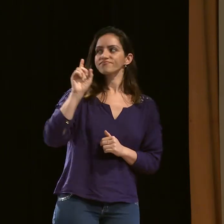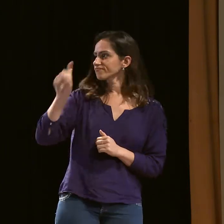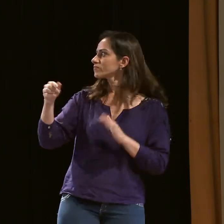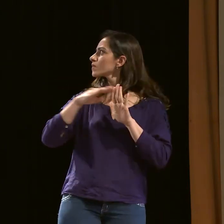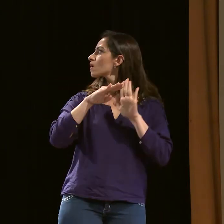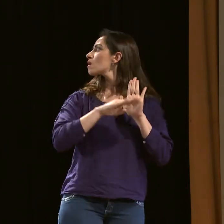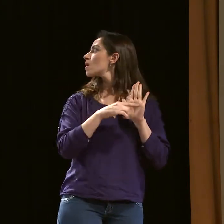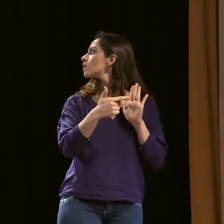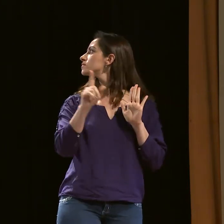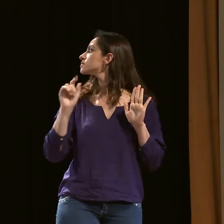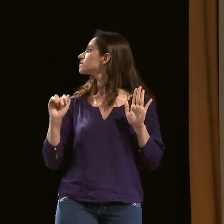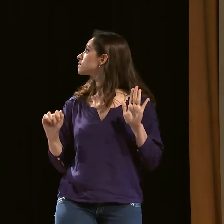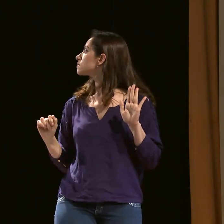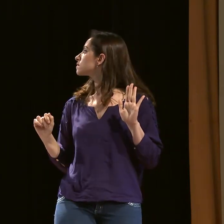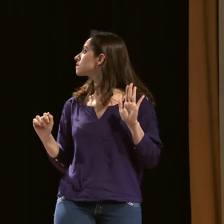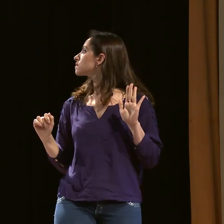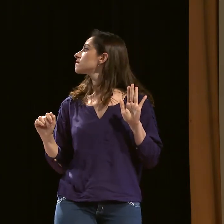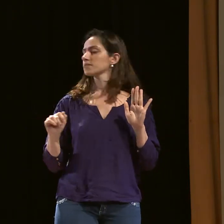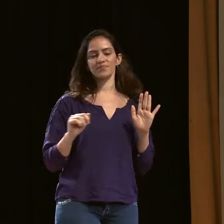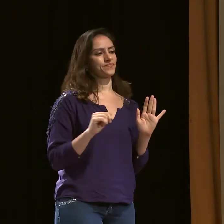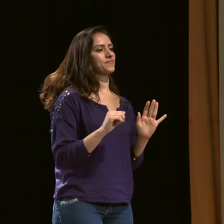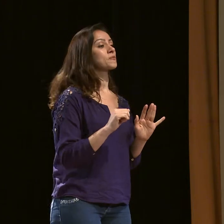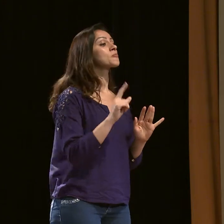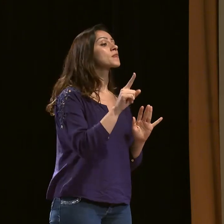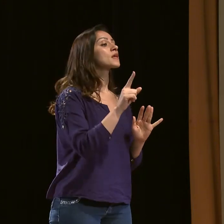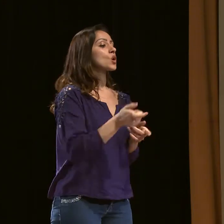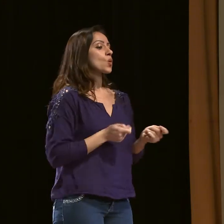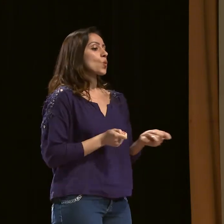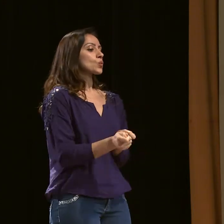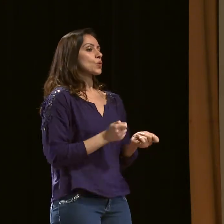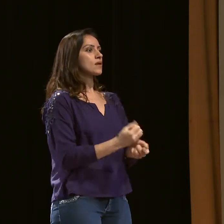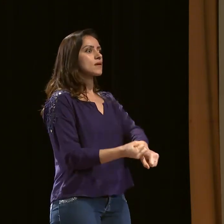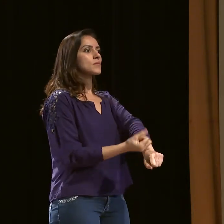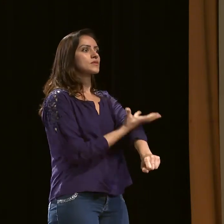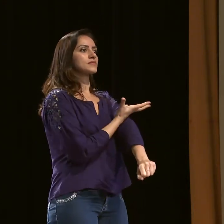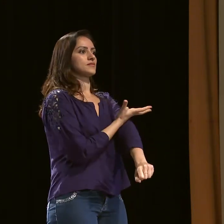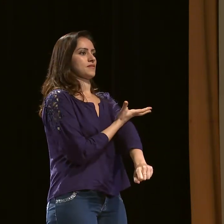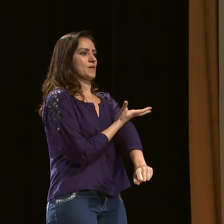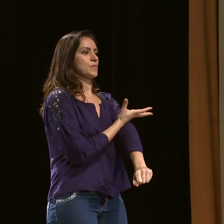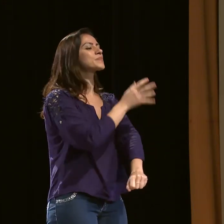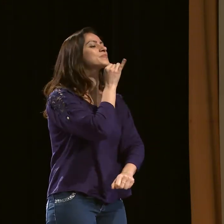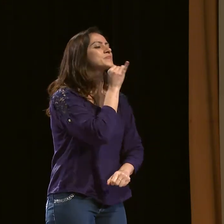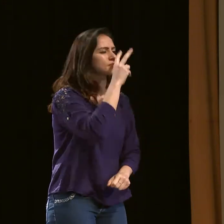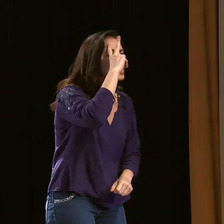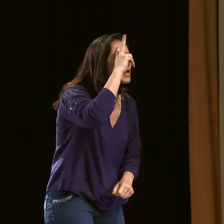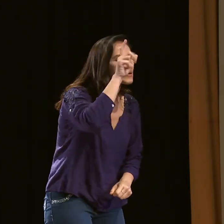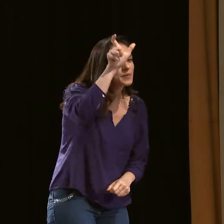realmente de aprendizagem. Uma outra estratégia também é o controle emocional. Porque, por